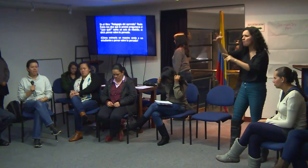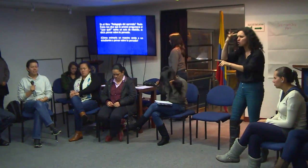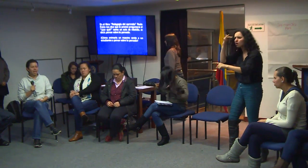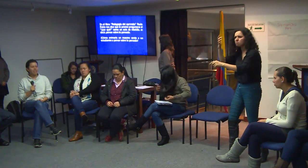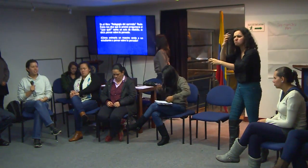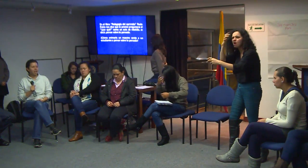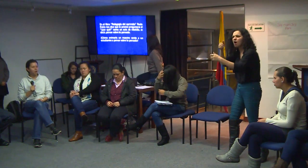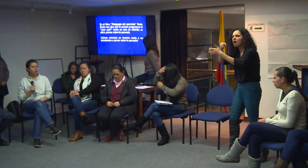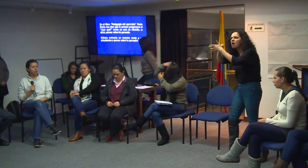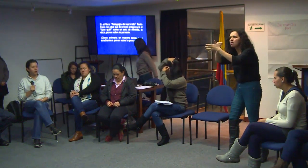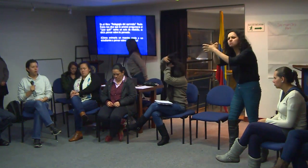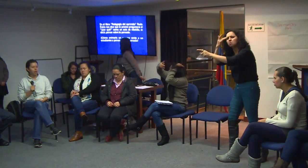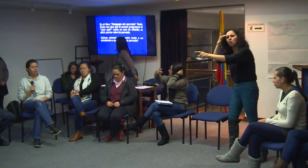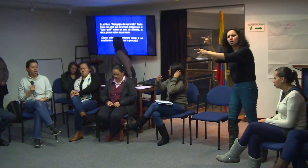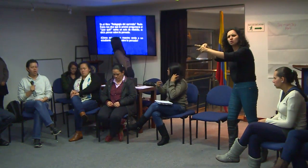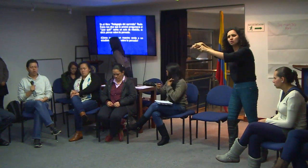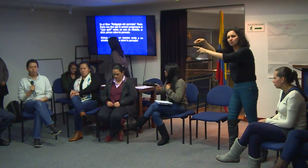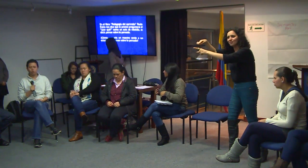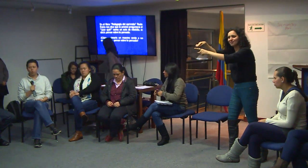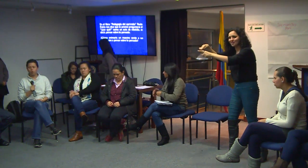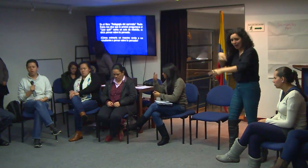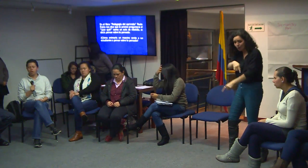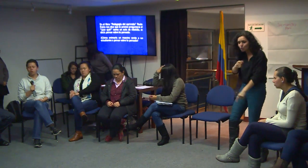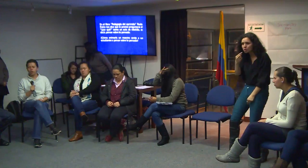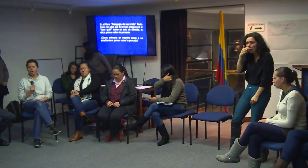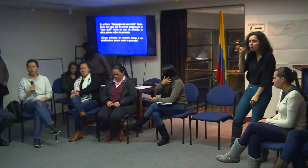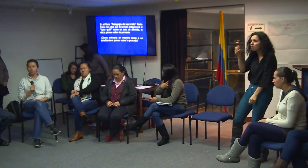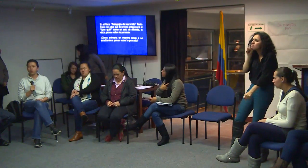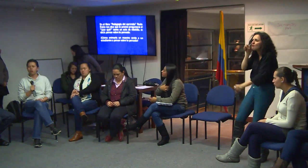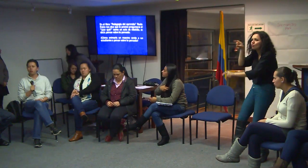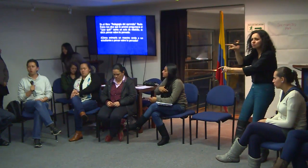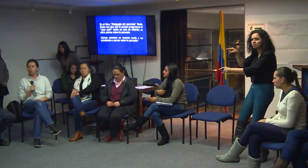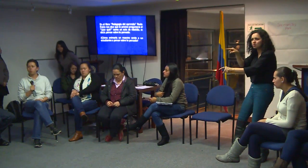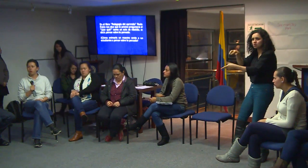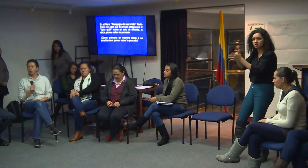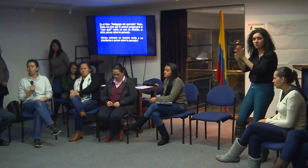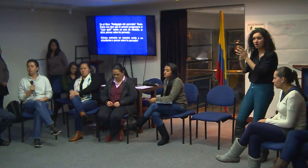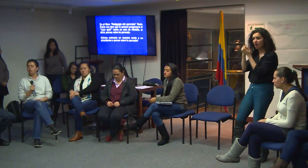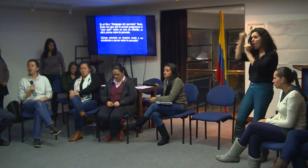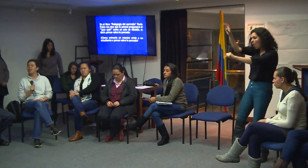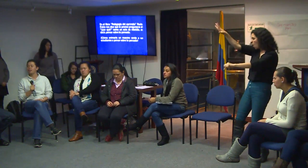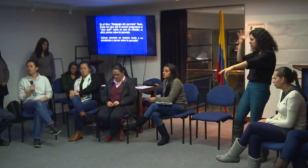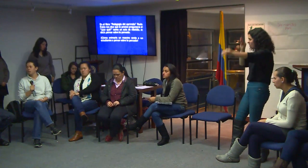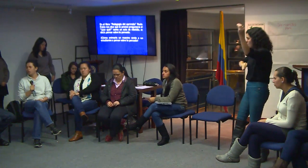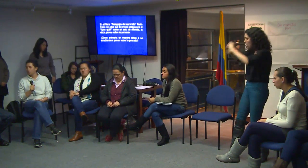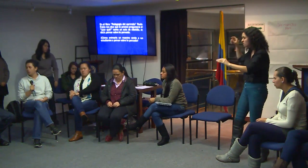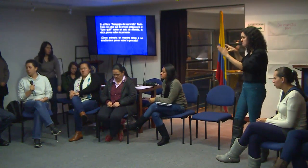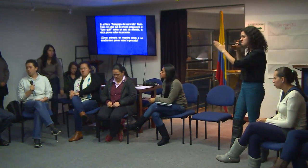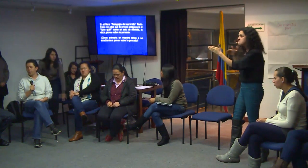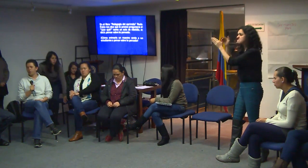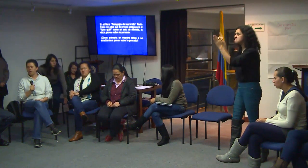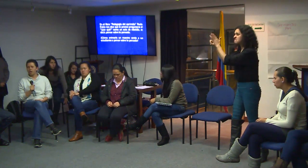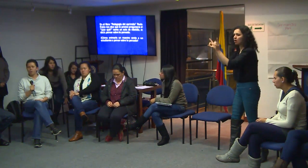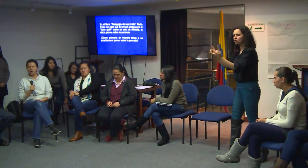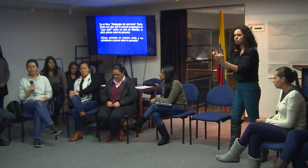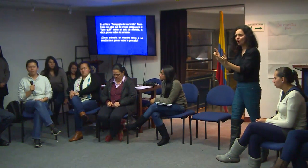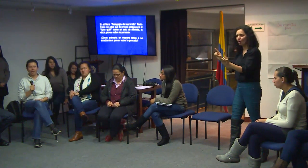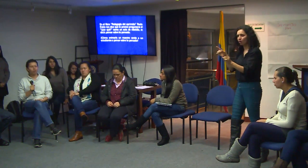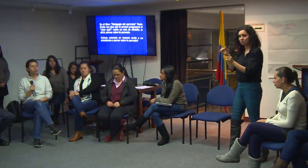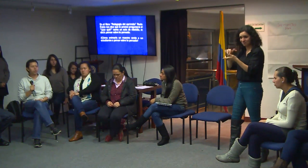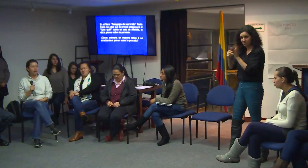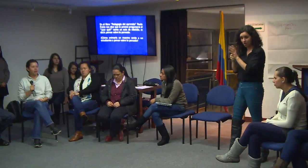Pues desde ahí se genera un acto de rebeldía, no solo en el hecho de ir en contra de la norma o ir en contra de alguien, sino de rebeldía de